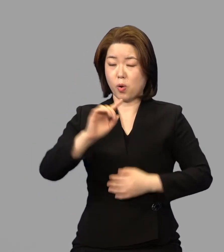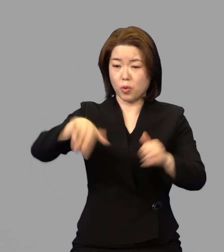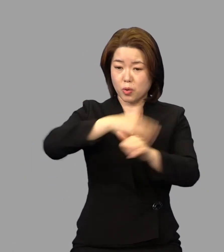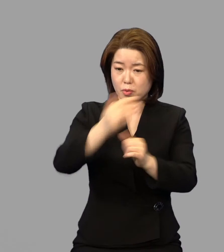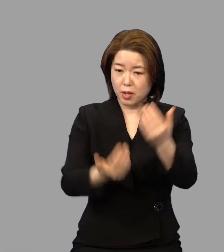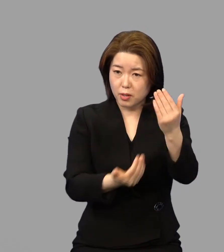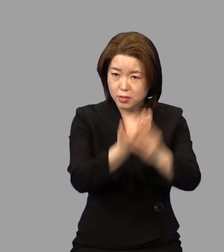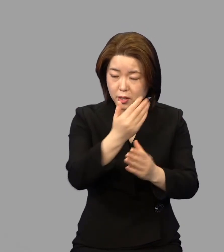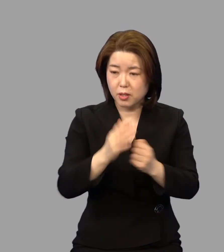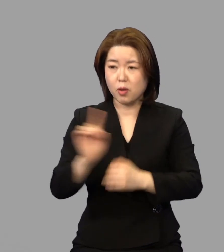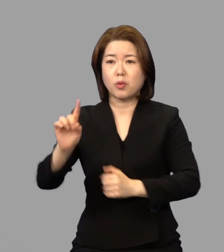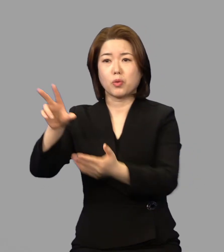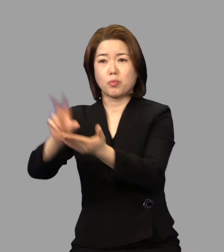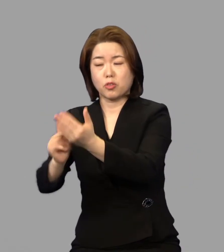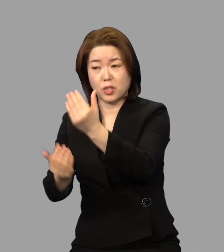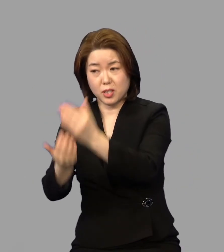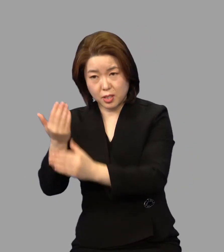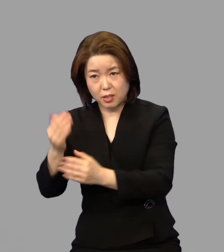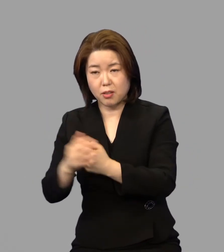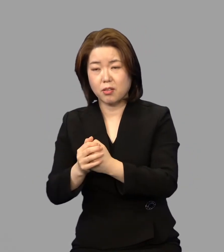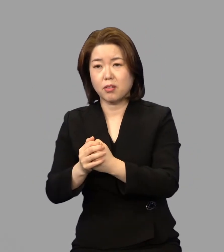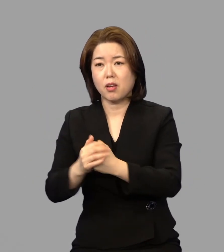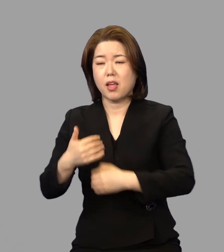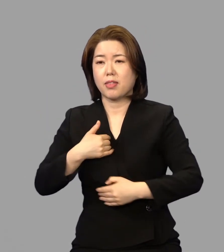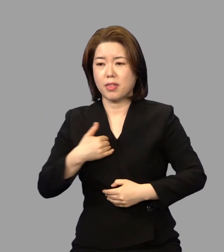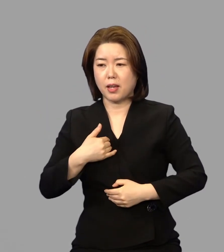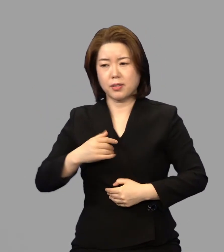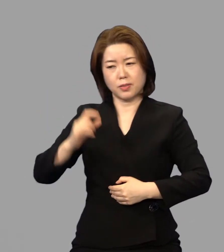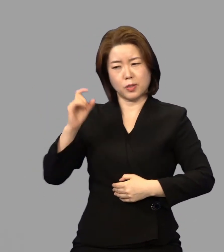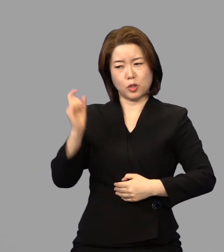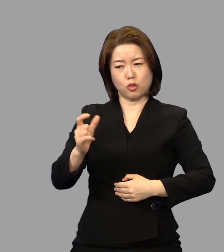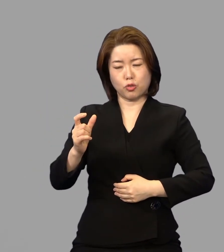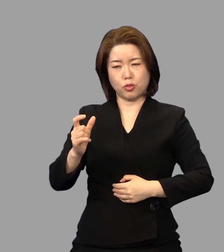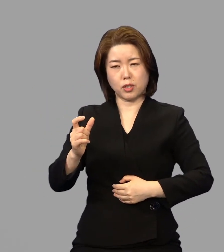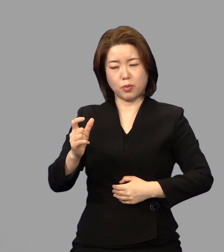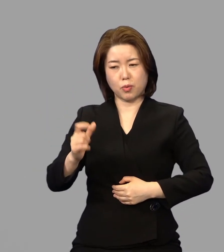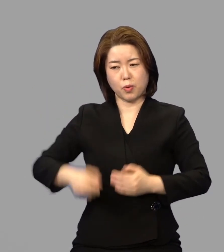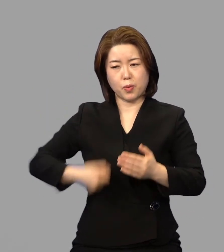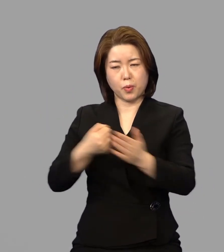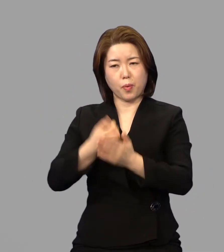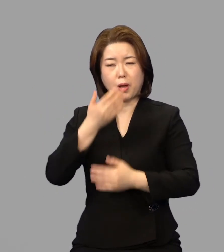어떤 문제가 생기든지 나는 굳세고 용감한가?